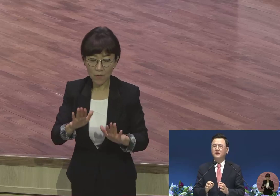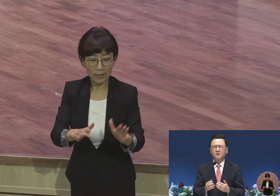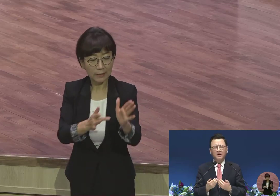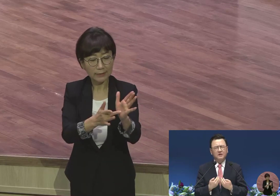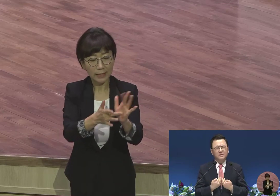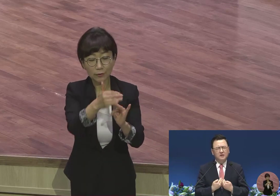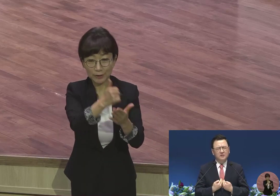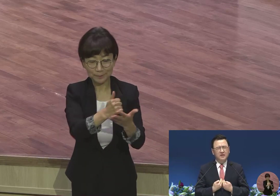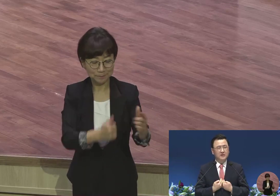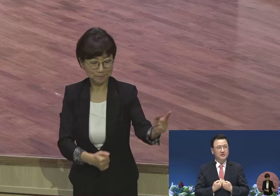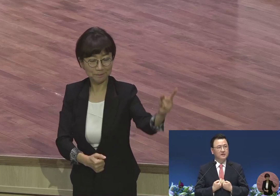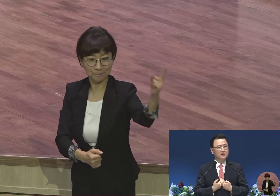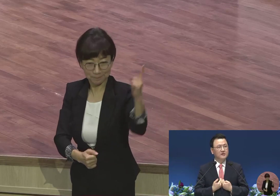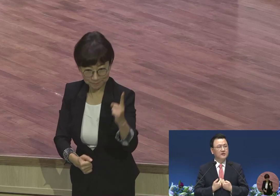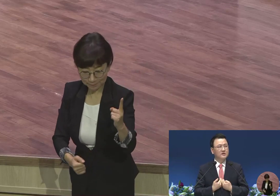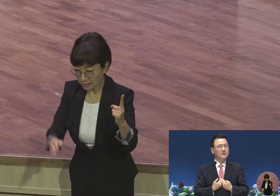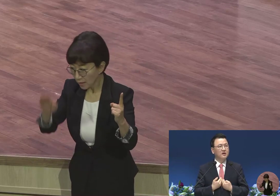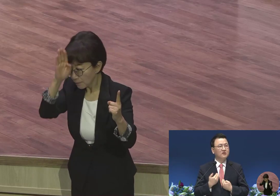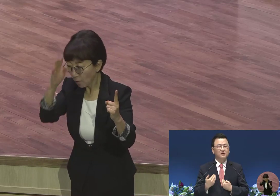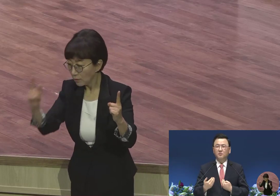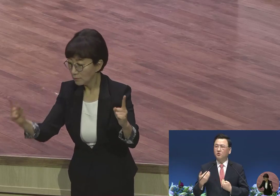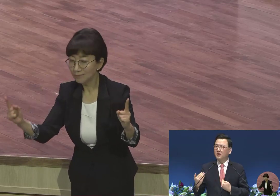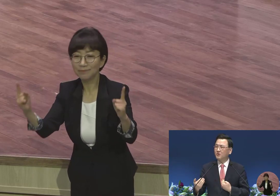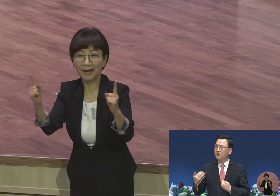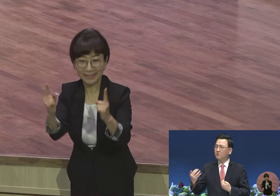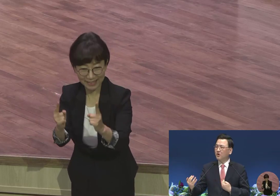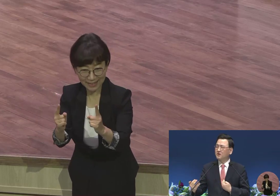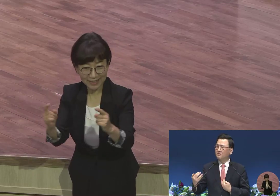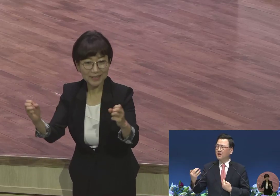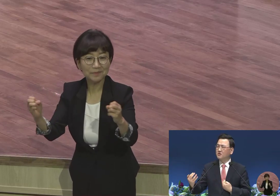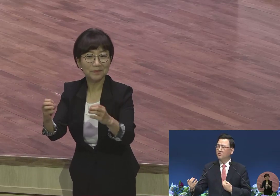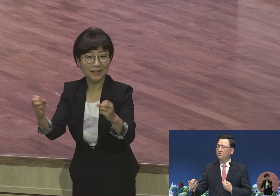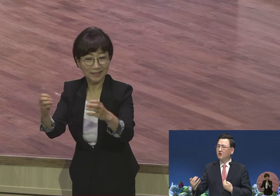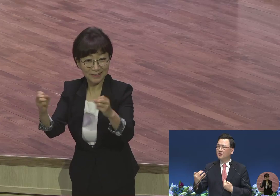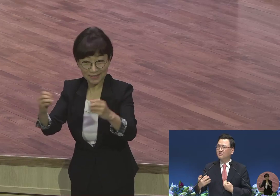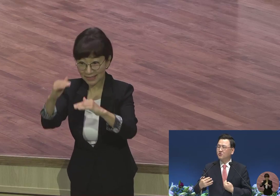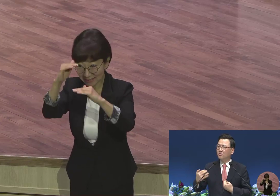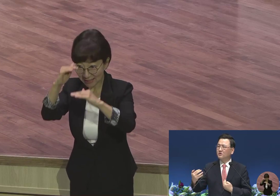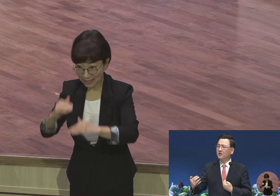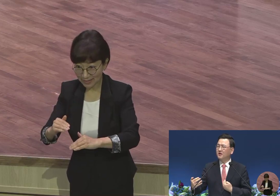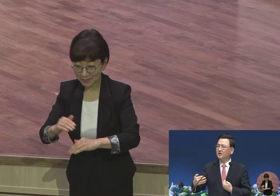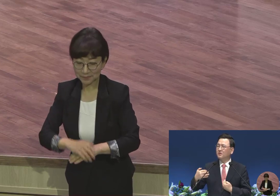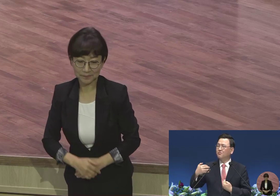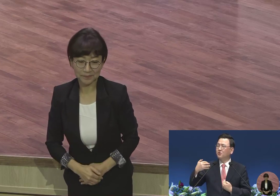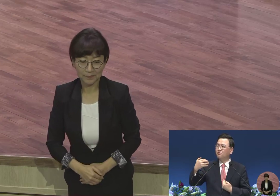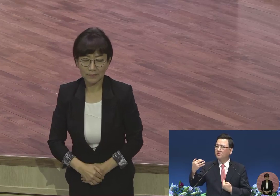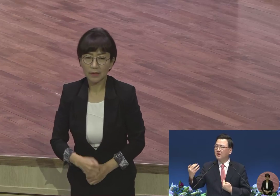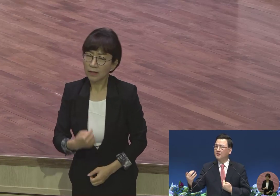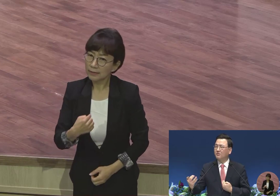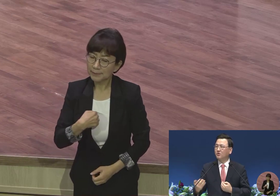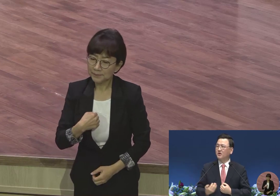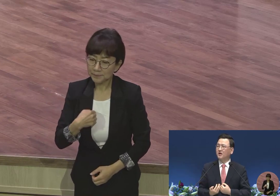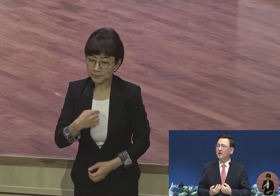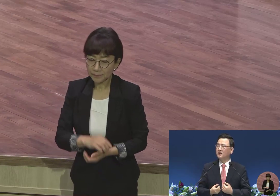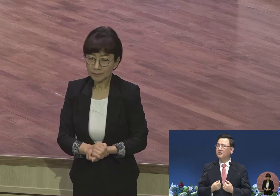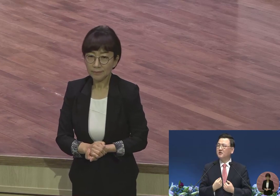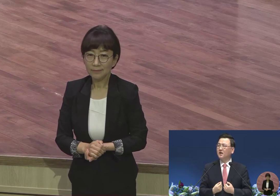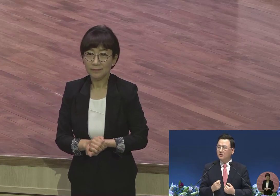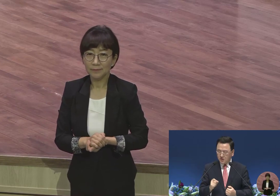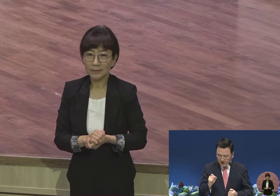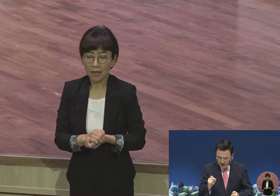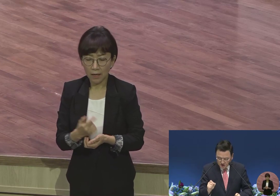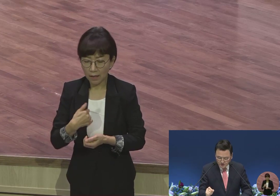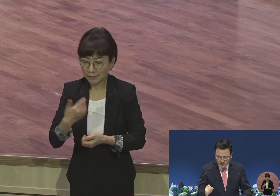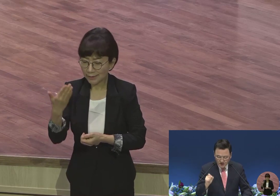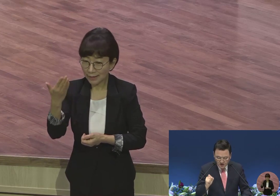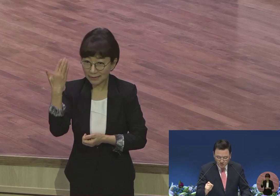준비하면서 참 많은 은혜를 받았어요. 1년 전에 목사님이 선포하신 말씀들을 1장부터 5장까지 몇 번 묵상하다 보니까